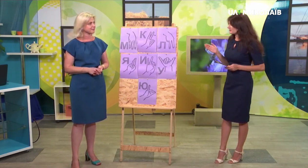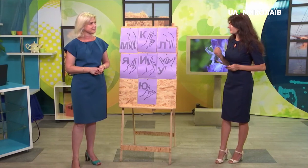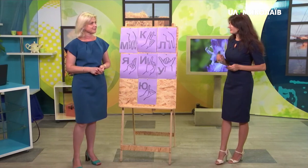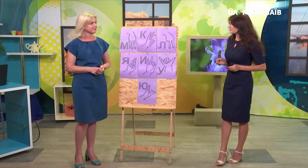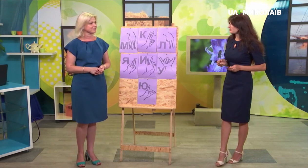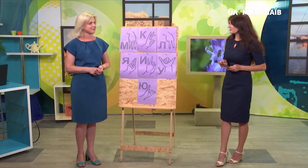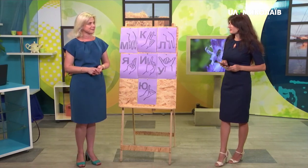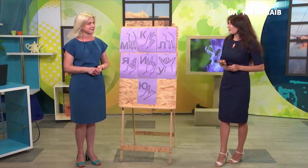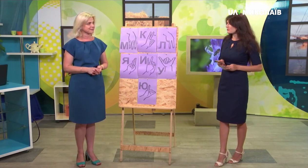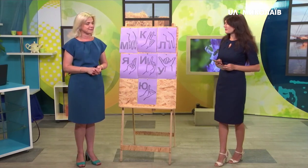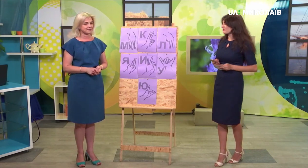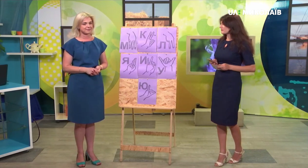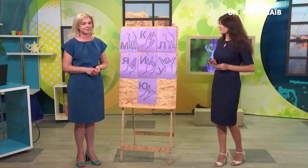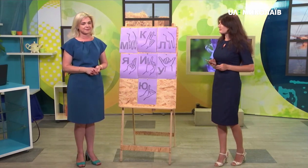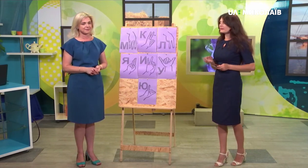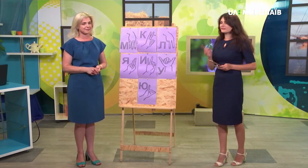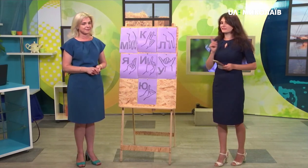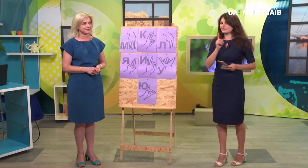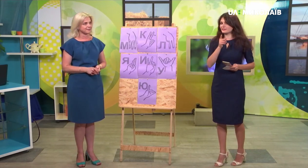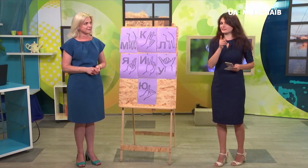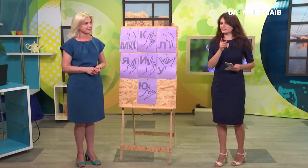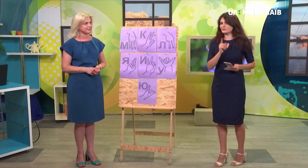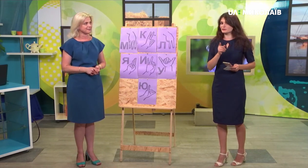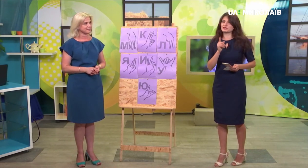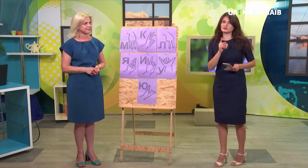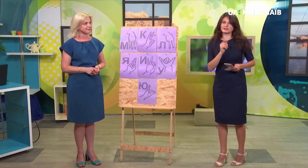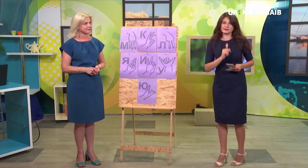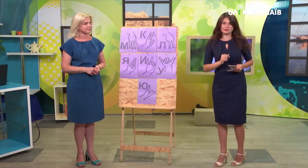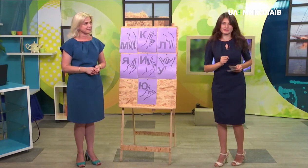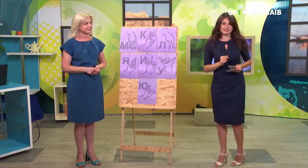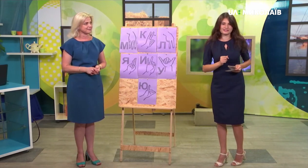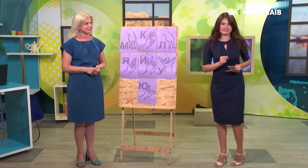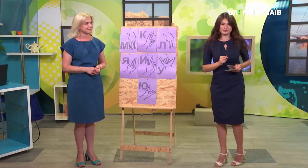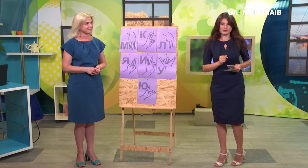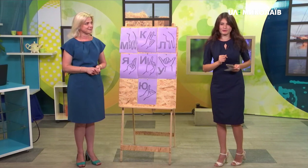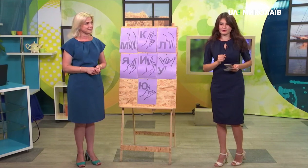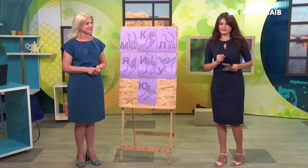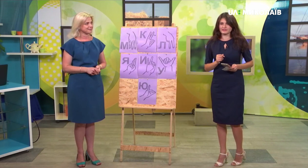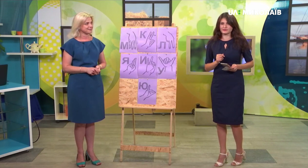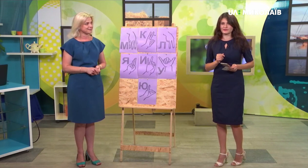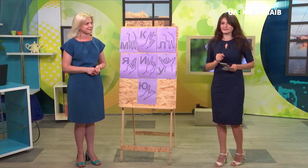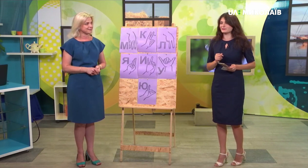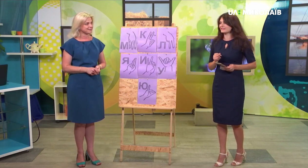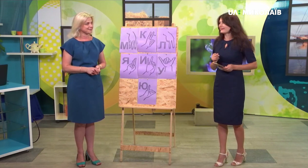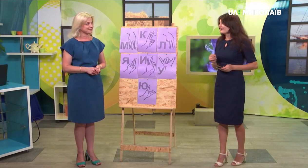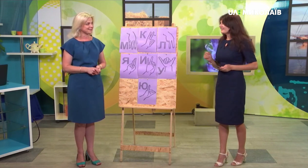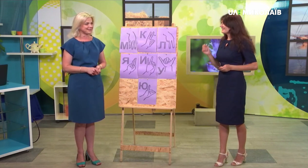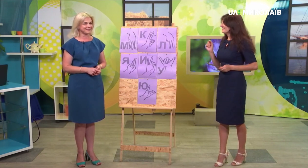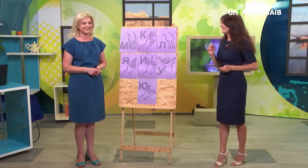літер. Я думаю, що Тетяна Макушева обов'язково передивиться цей випуск, якщо раптом не дивиться нас в прямому ефірі у Фейсбуці.